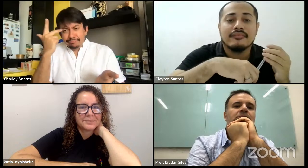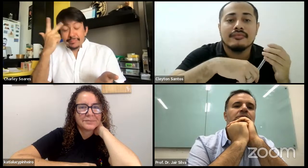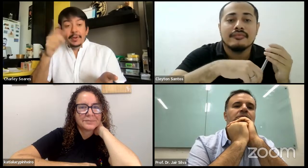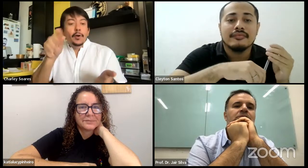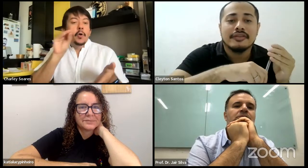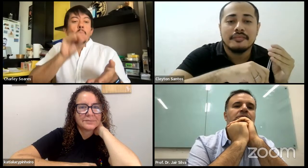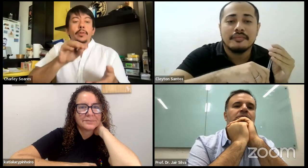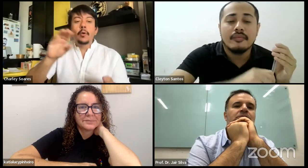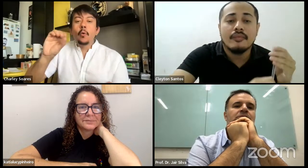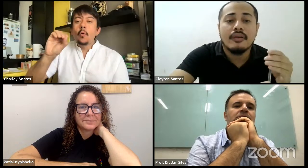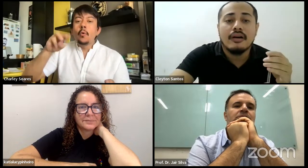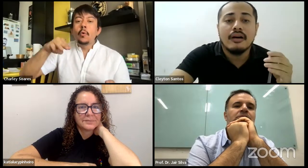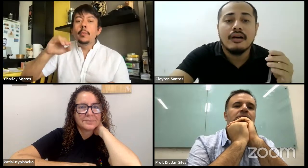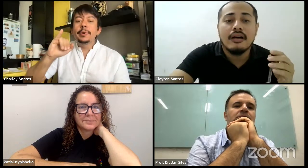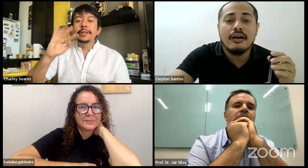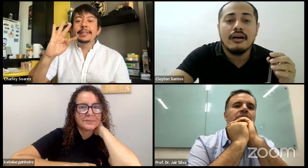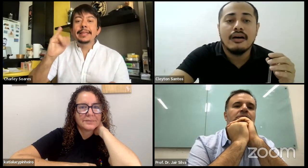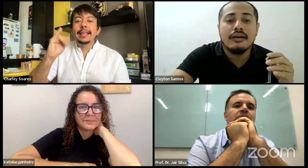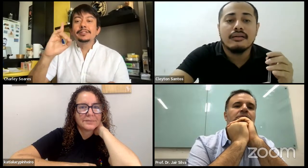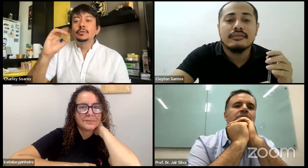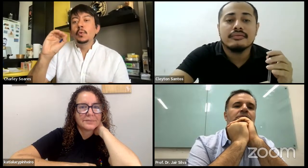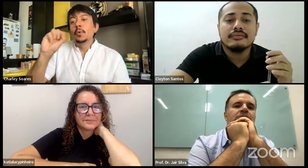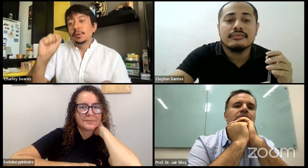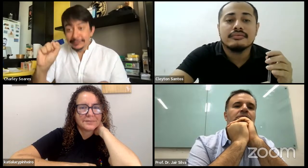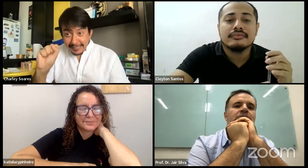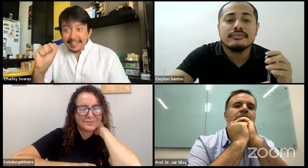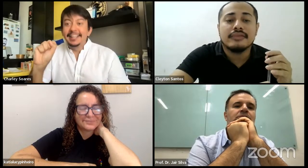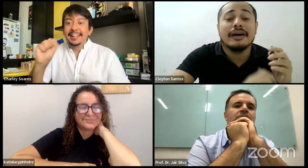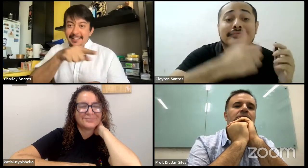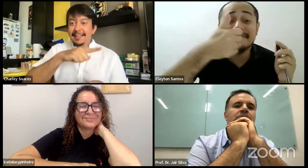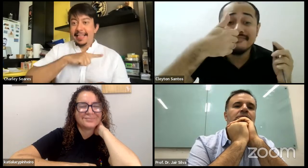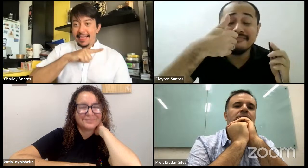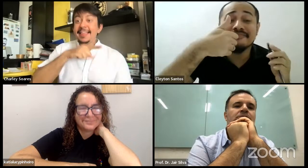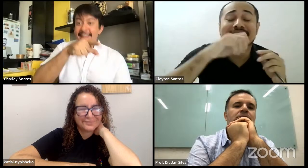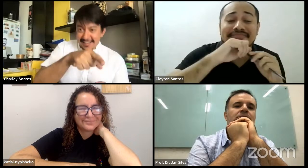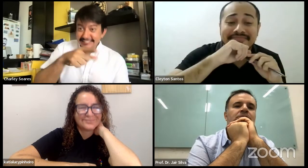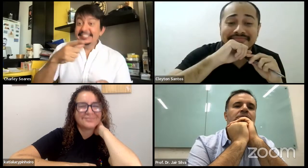E também eu vi alguns equívocos normais que